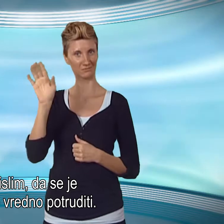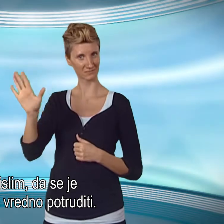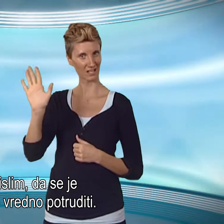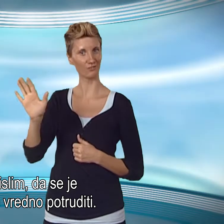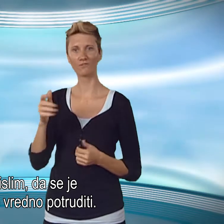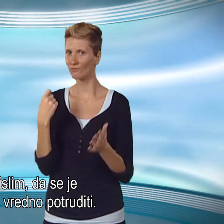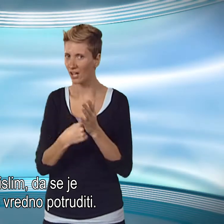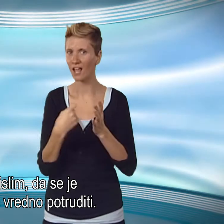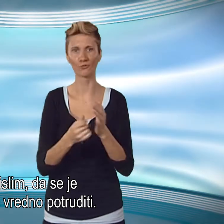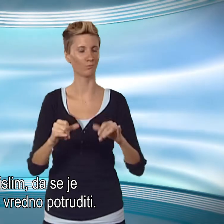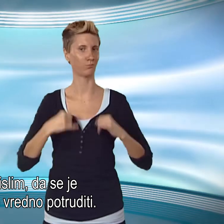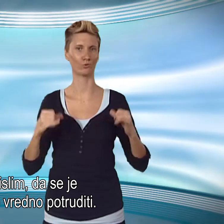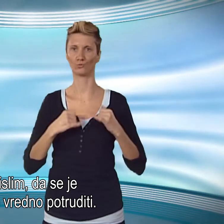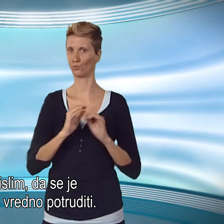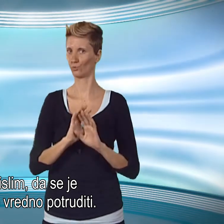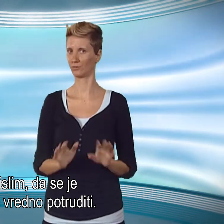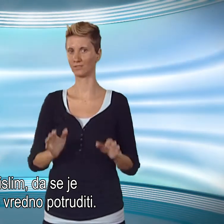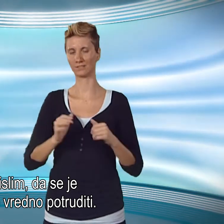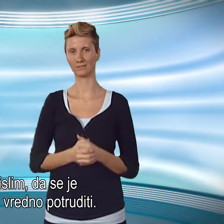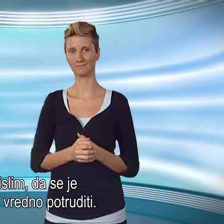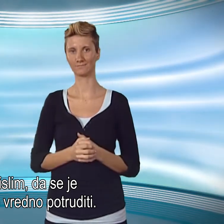Mislim, da se je zanjo vredno potruditi.